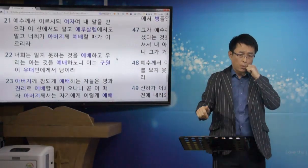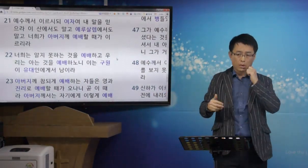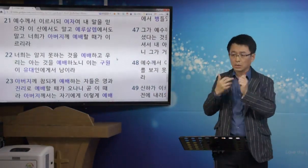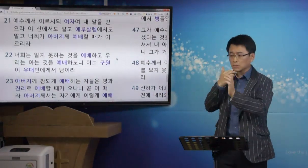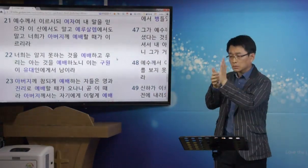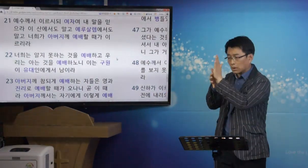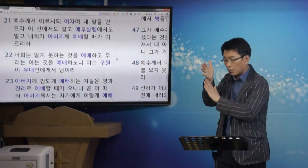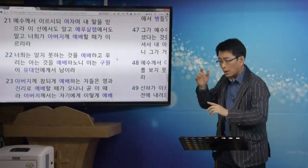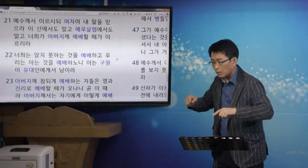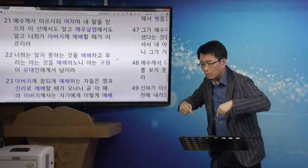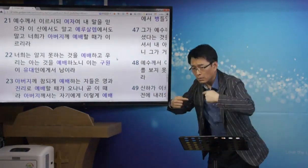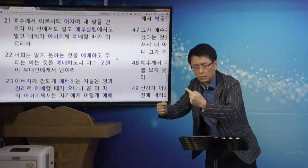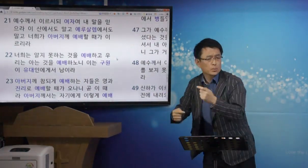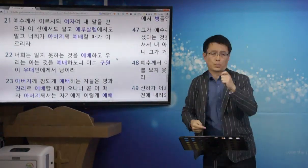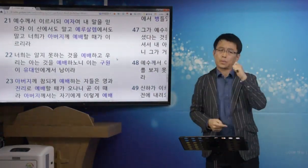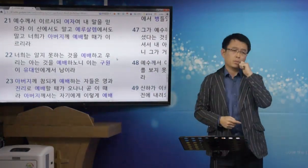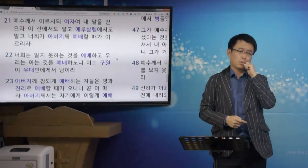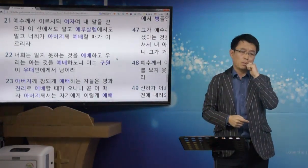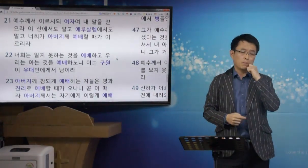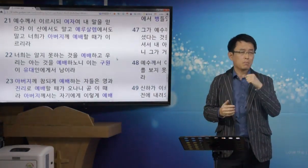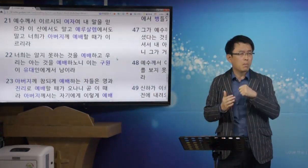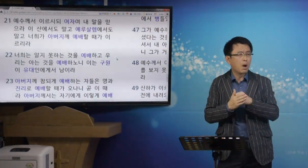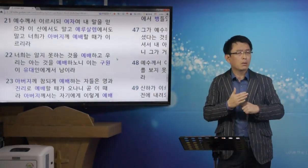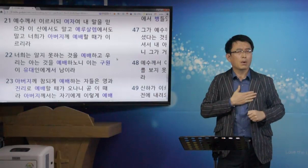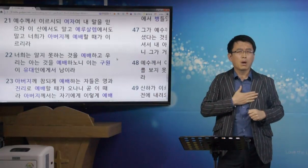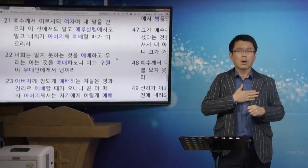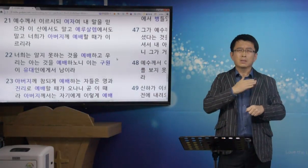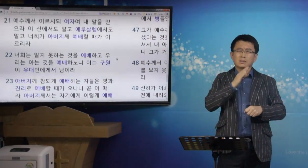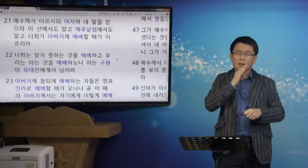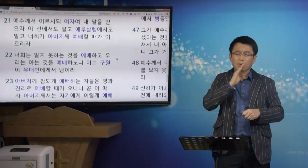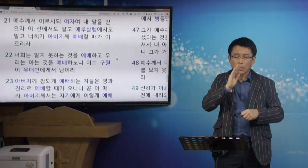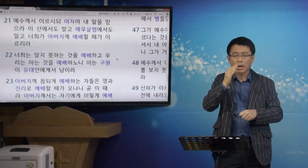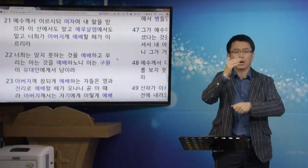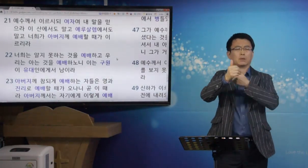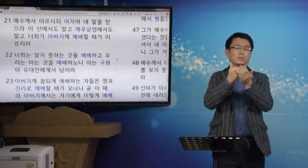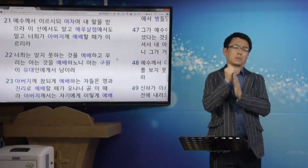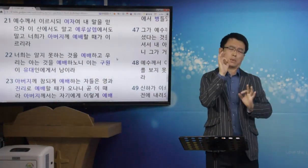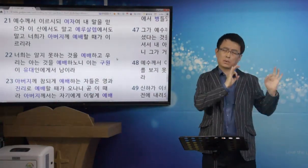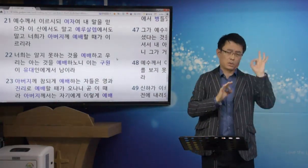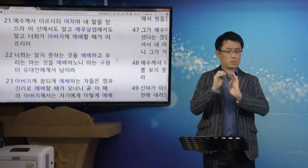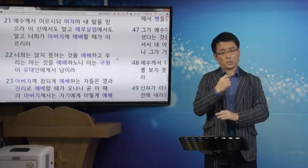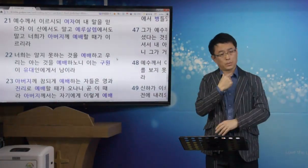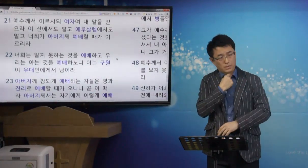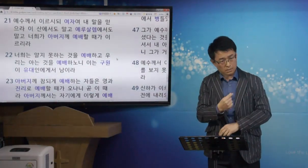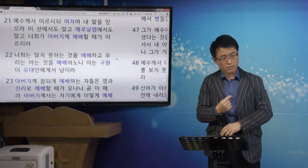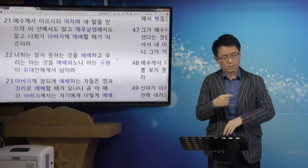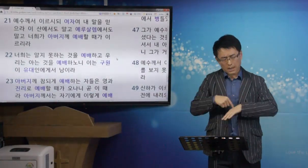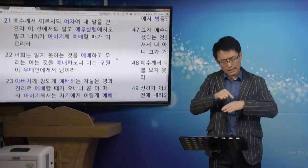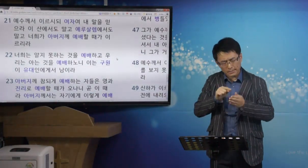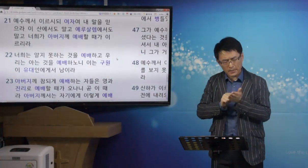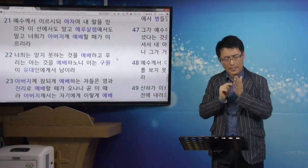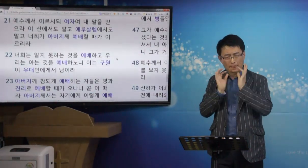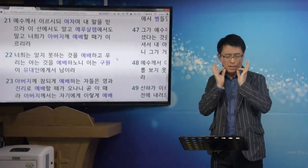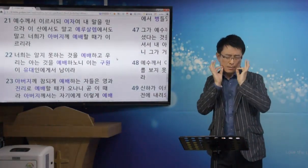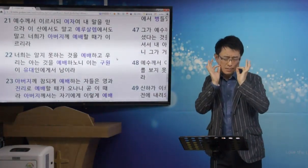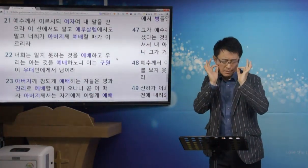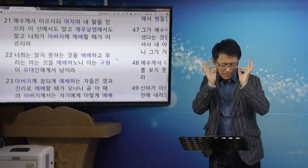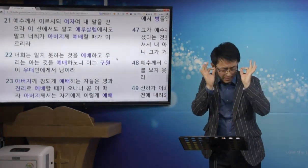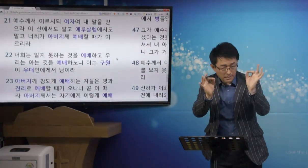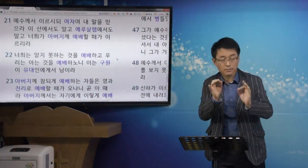남유다로 가지 못하고 예루살렘으로 가지 못하는 그런 마음 가운데 내가 참된 하나님을 찾고 싶다, 마음에